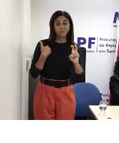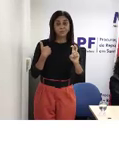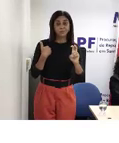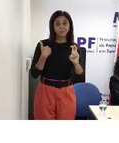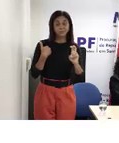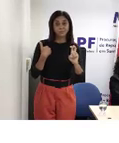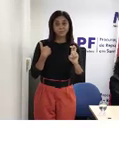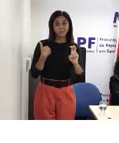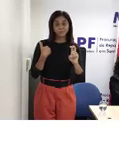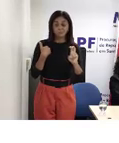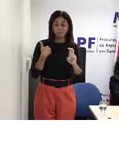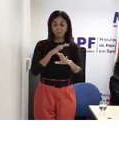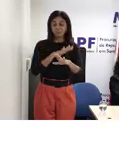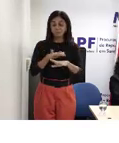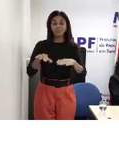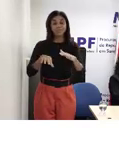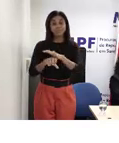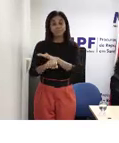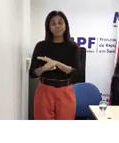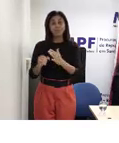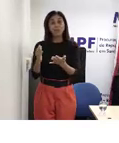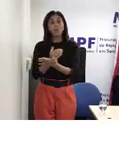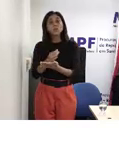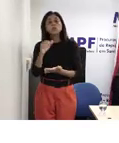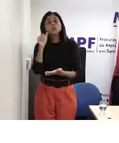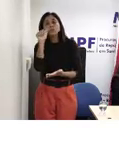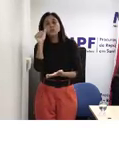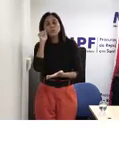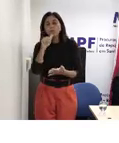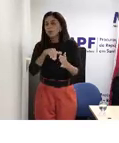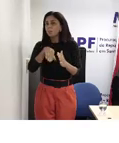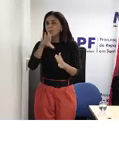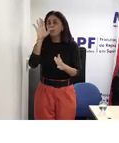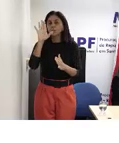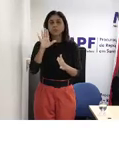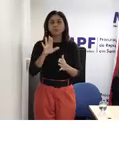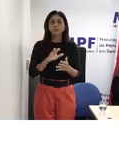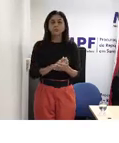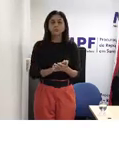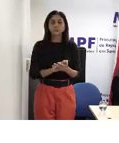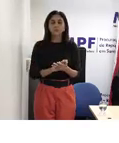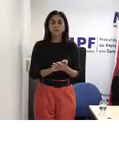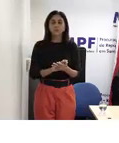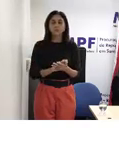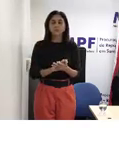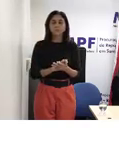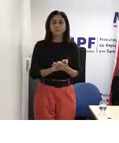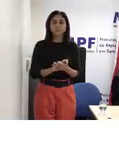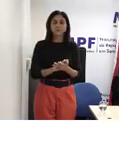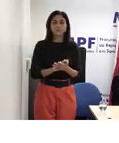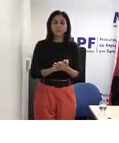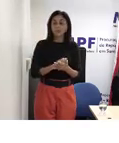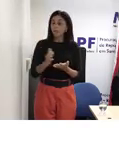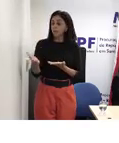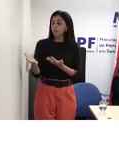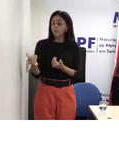82% é feminino 51,8 está entre 12 a 17